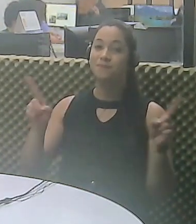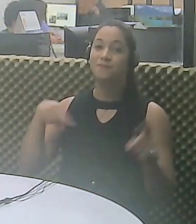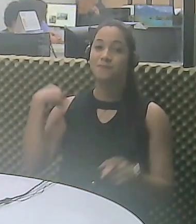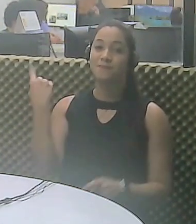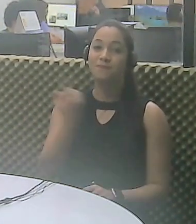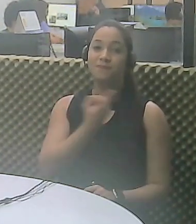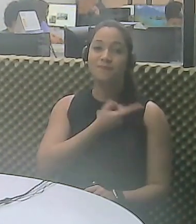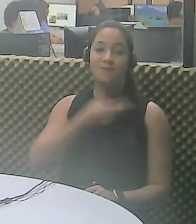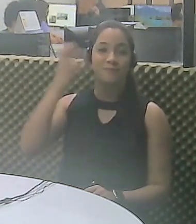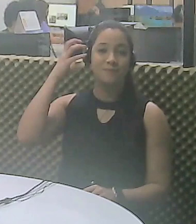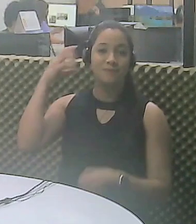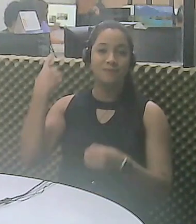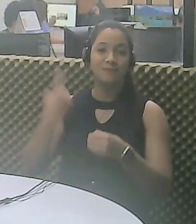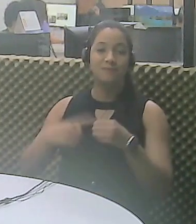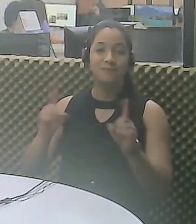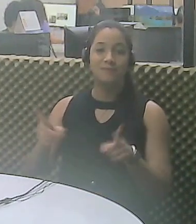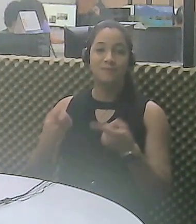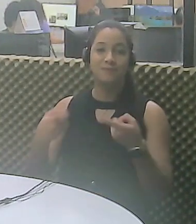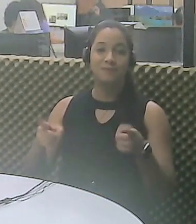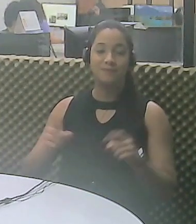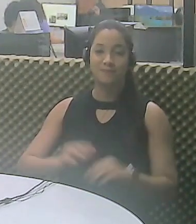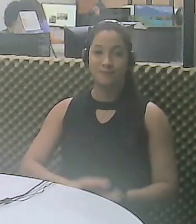Rádio Nossa Cidade.